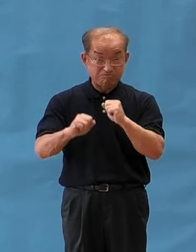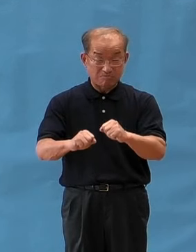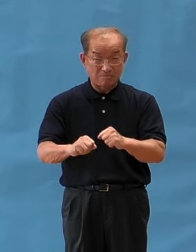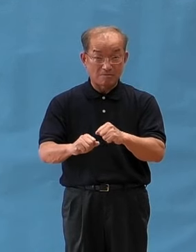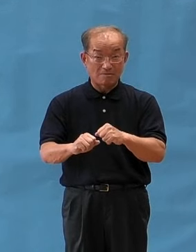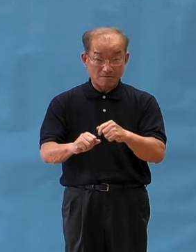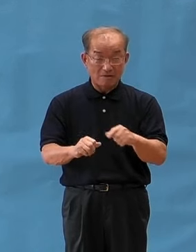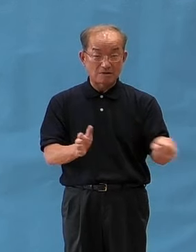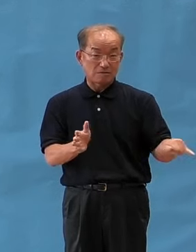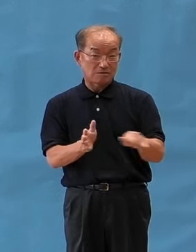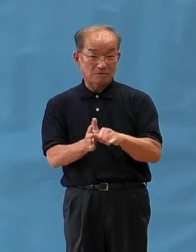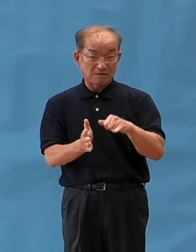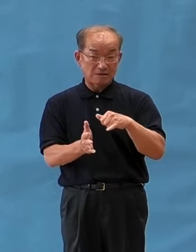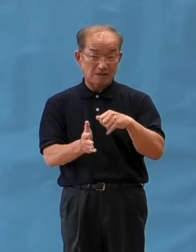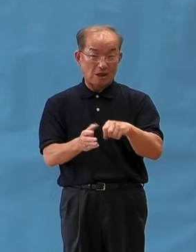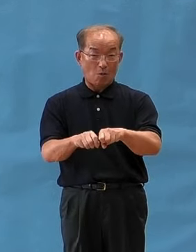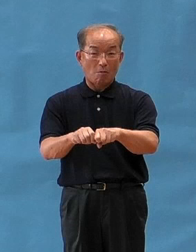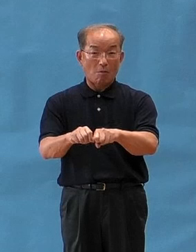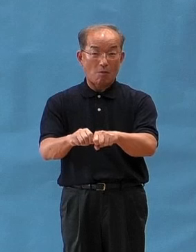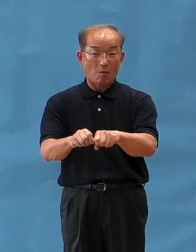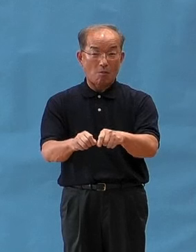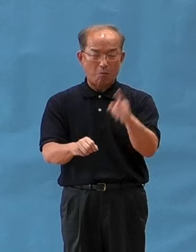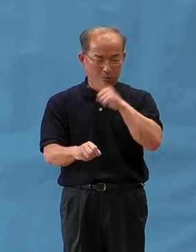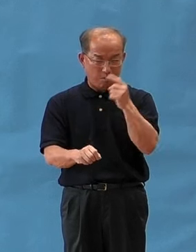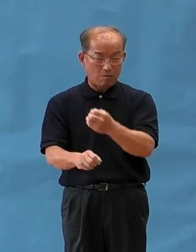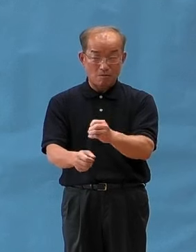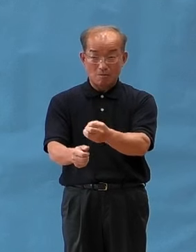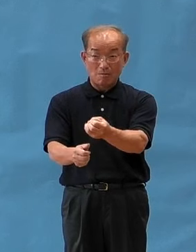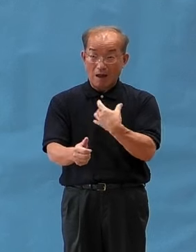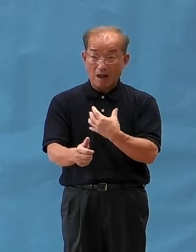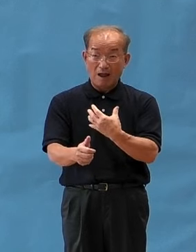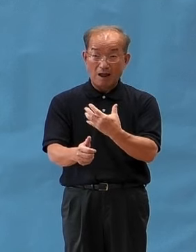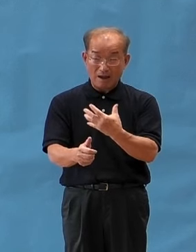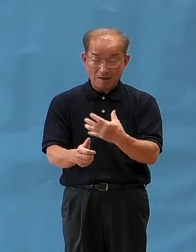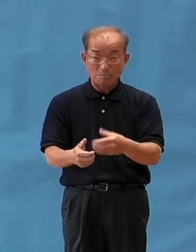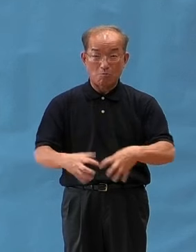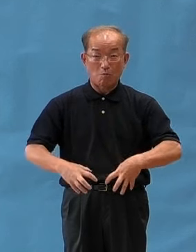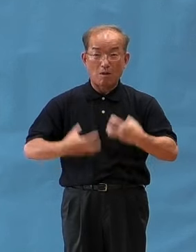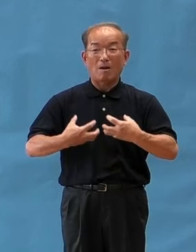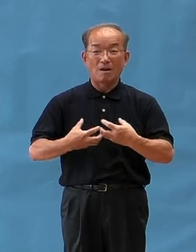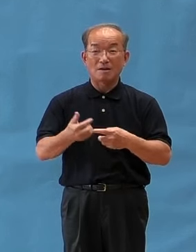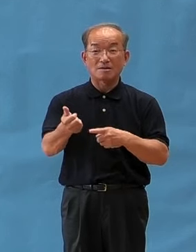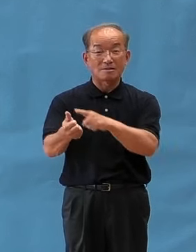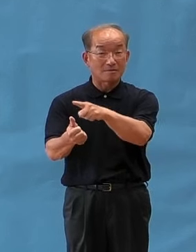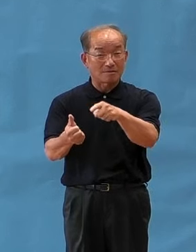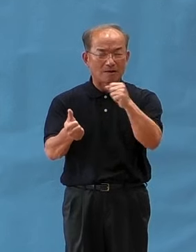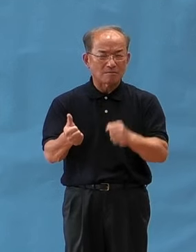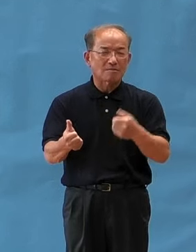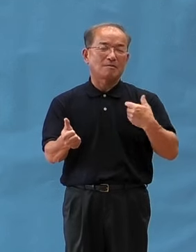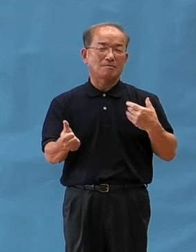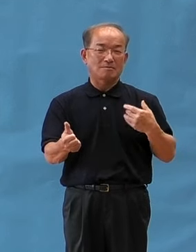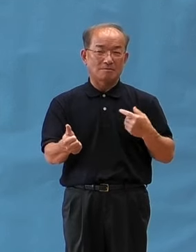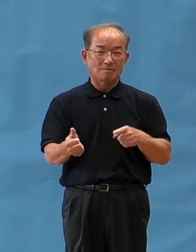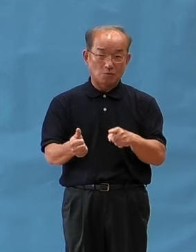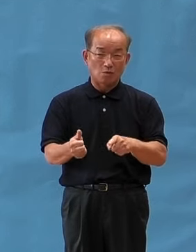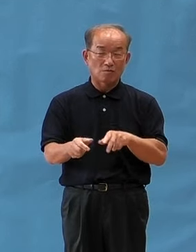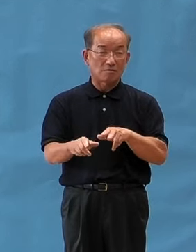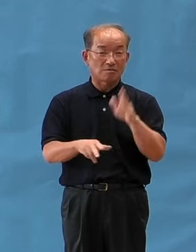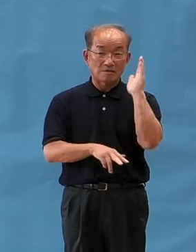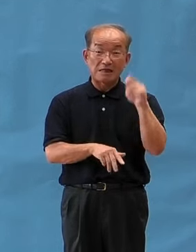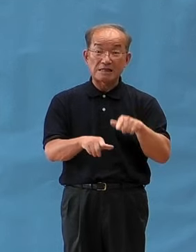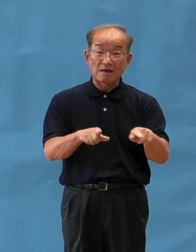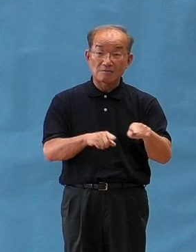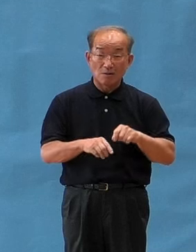されたというふうに思われる方だって当然おられると思う。でもそういう方々も含めてやっぱりこういう政策をやっていった